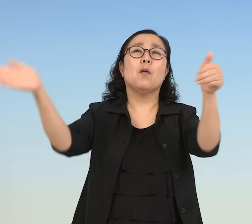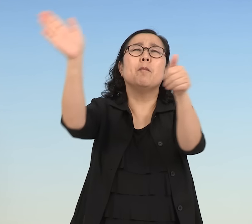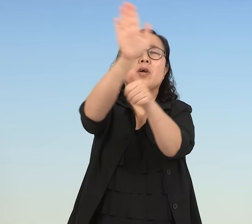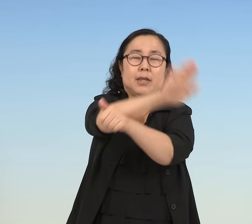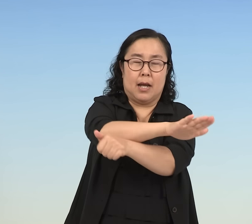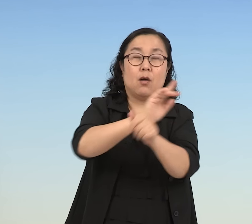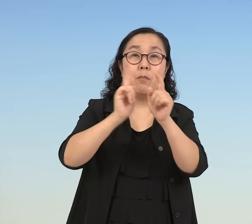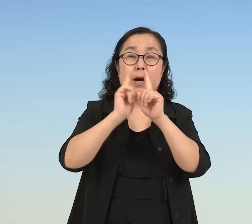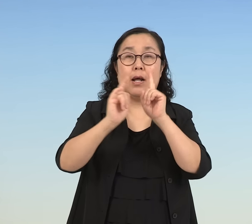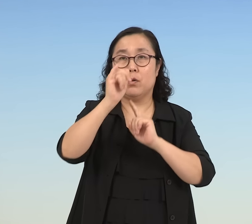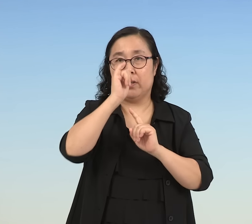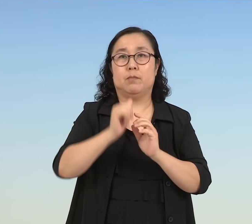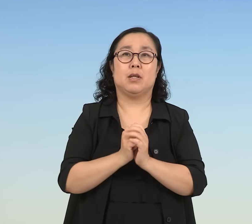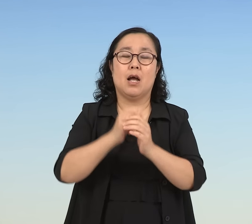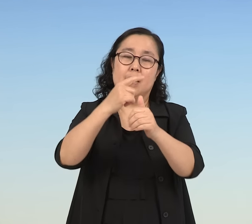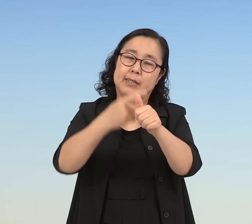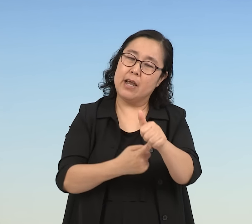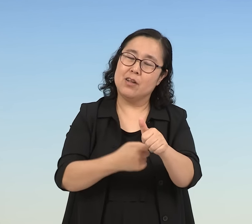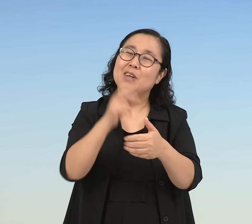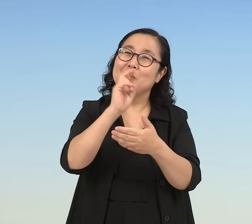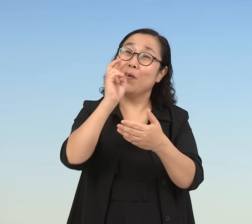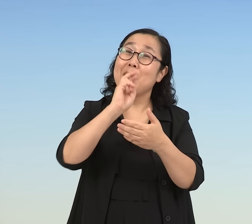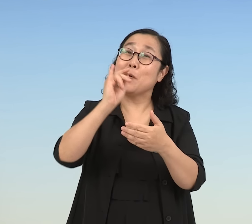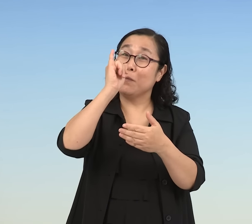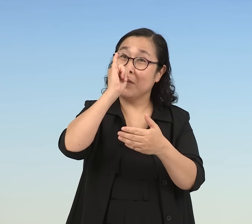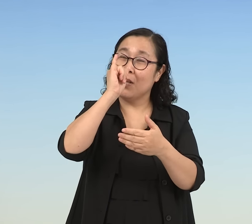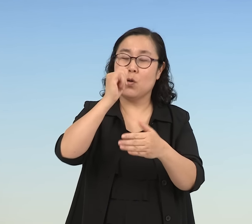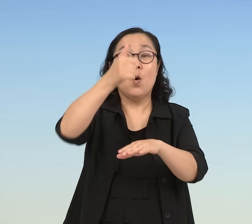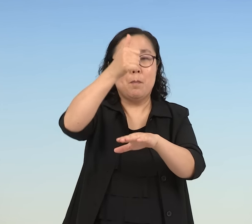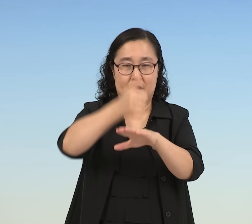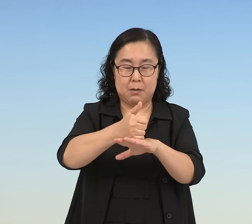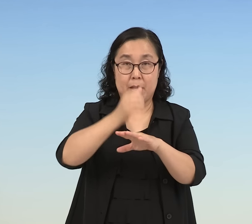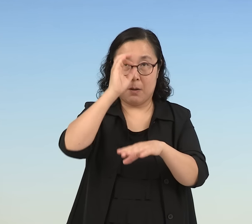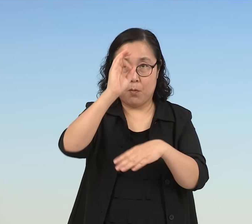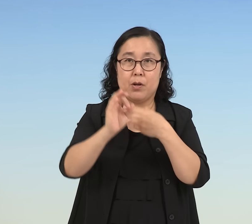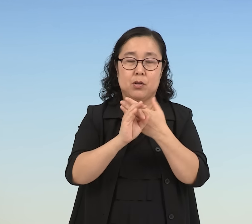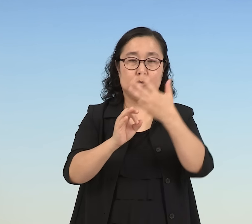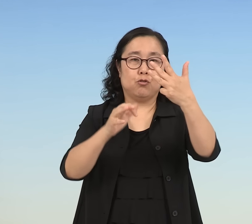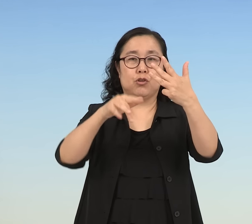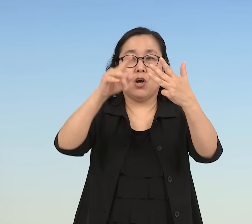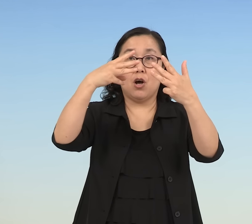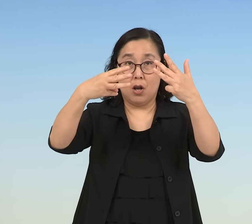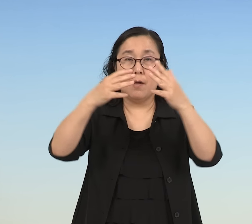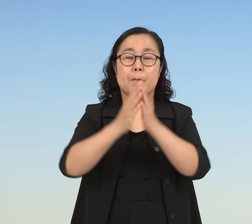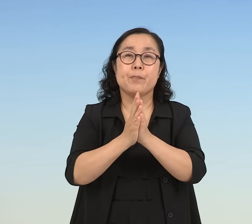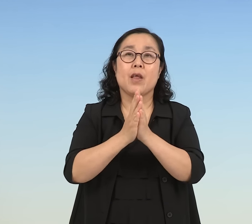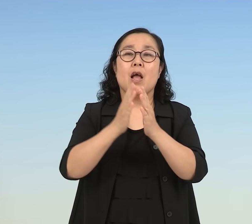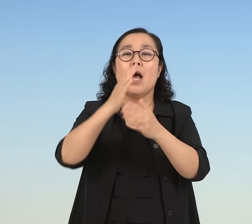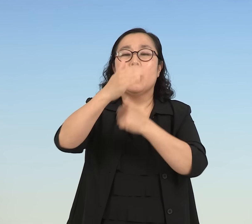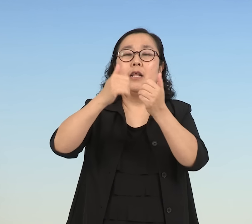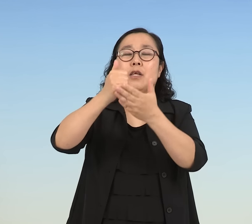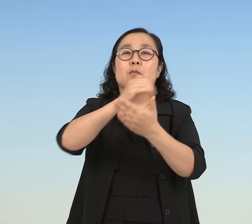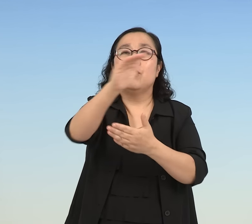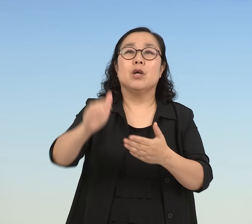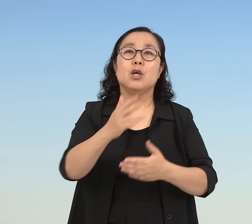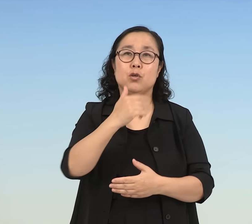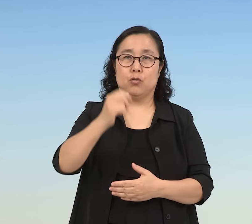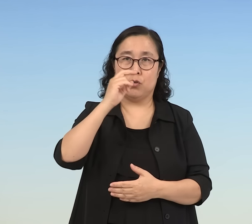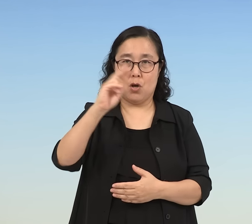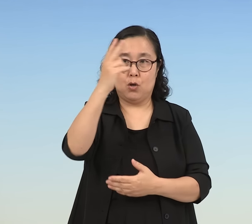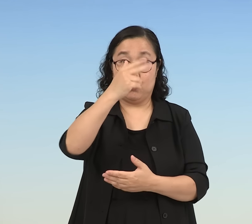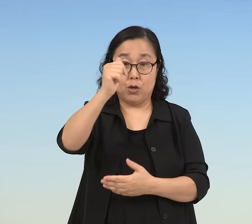자연을 노래하는 시편이 이렇게 시작을 해요. 그리고 이 시편의 마지막이 어떻게 끝나느냐, 9절을 보십시오. 여호와 우리 주여,